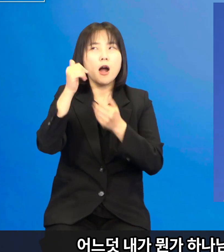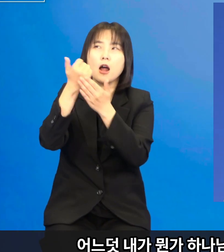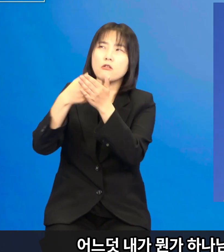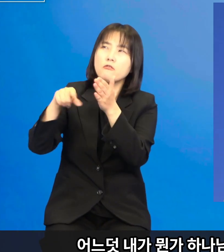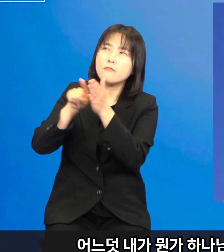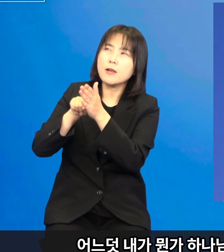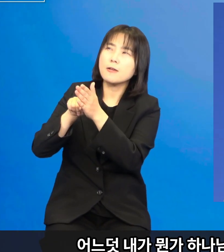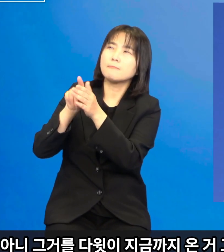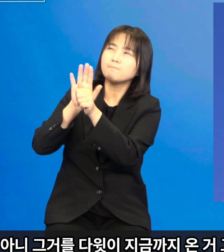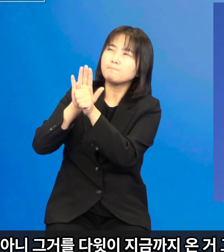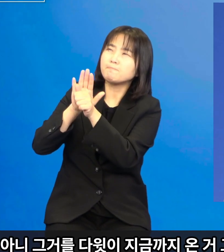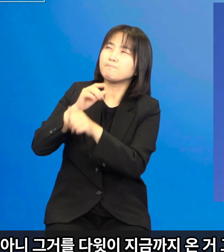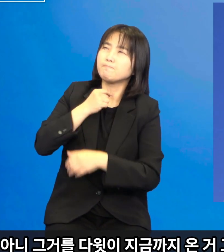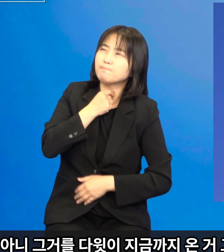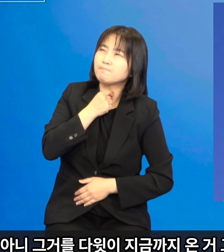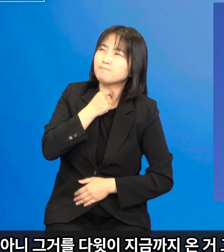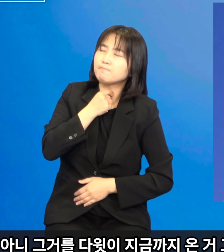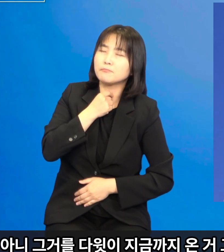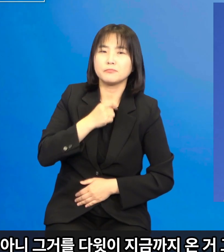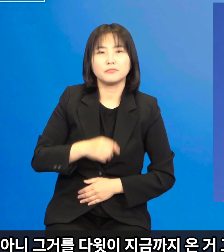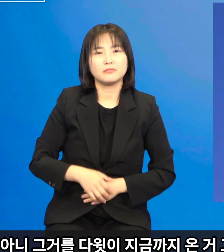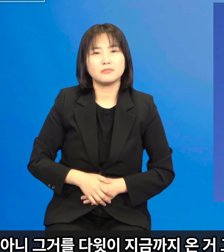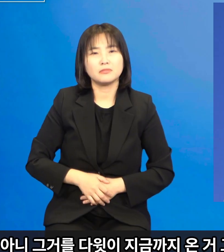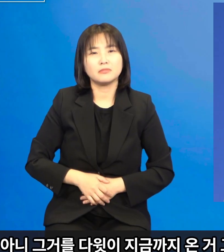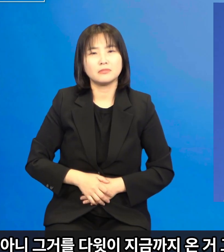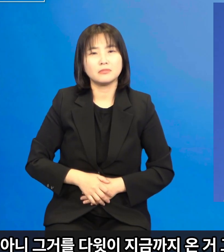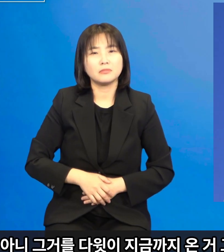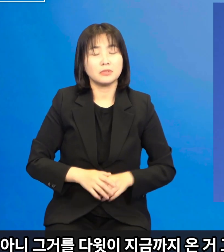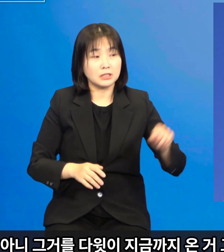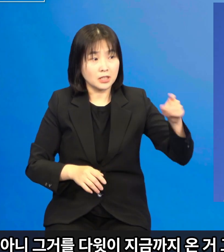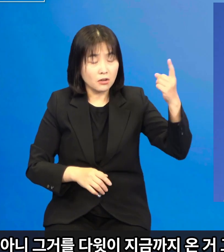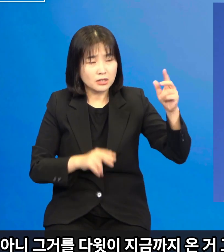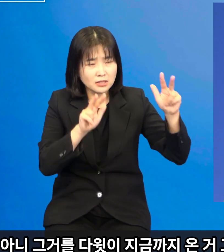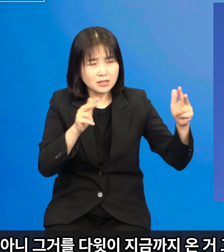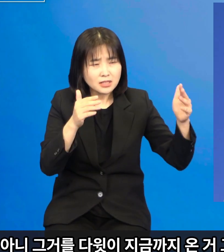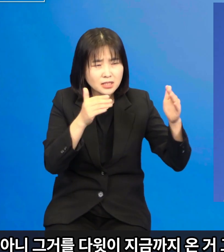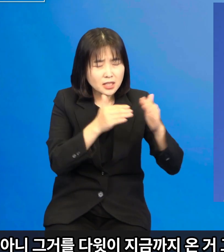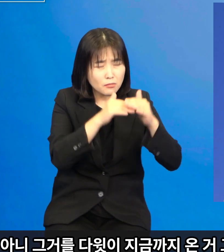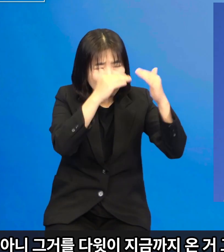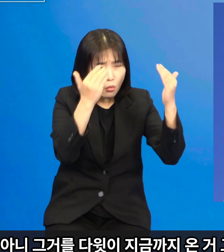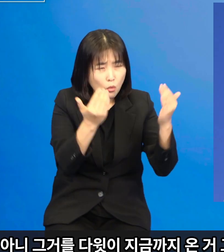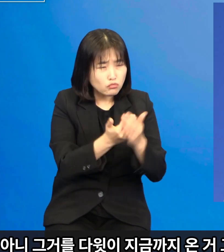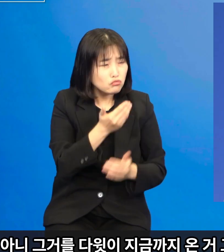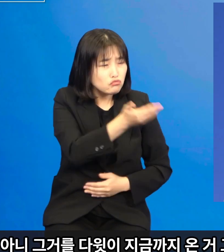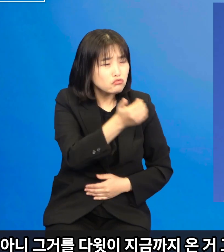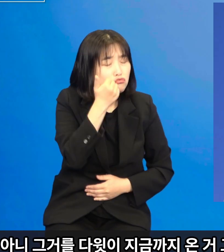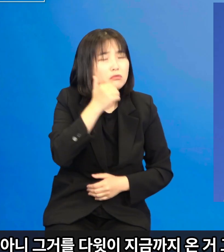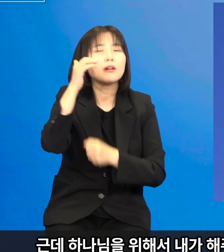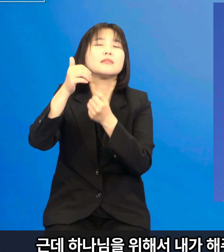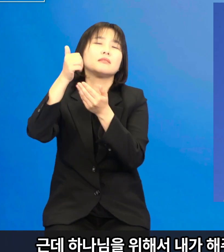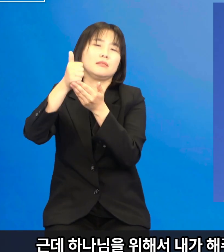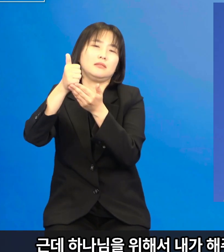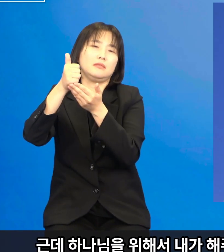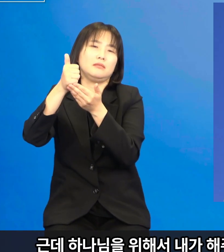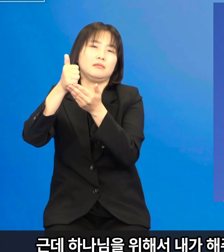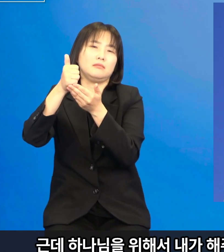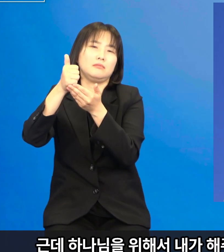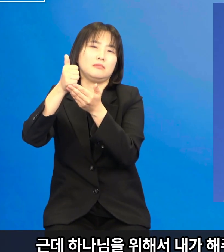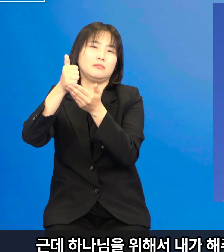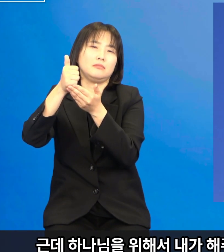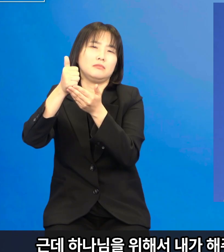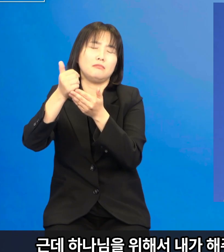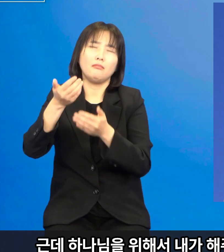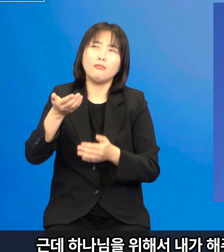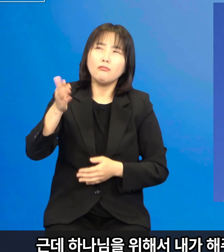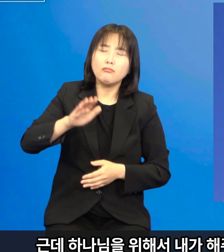해드려야겠다. 아니, 그거를 이 다윗이 지금까지 온 거, 그 모든 거 다 하나님이 해주신 거예요. 근데 하나님을